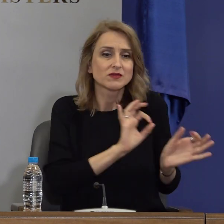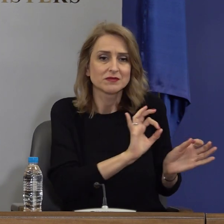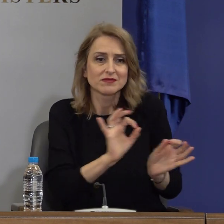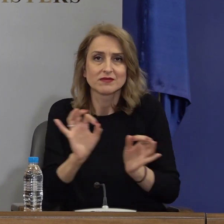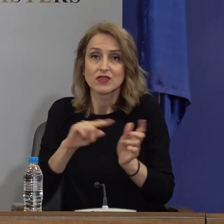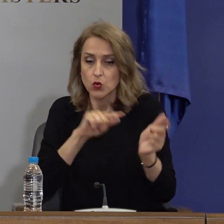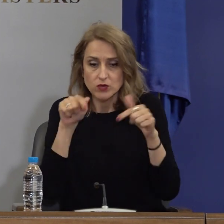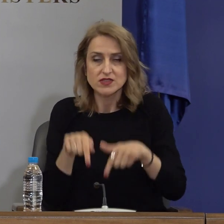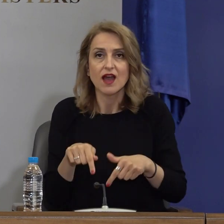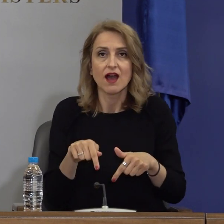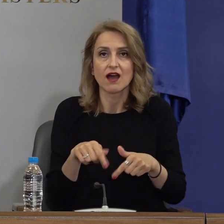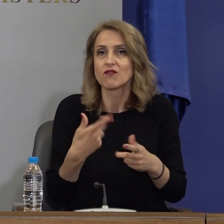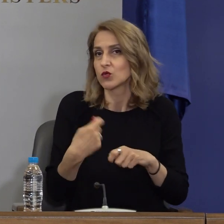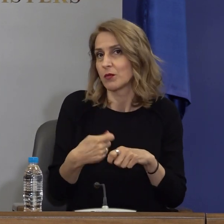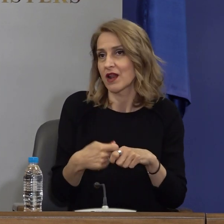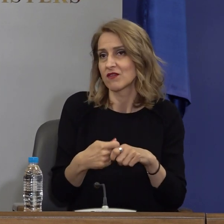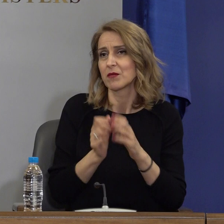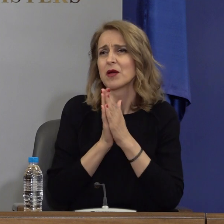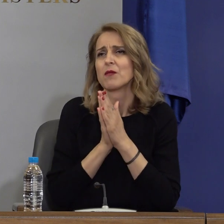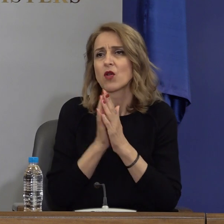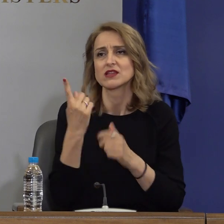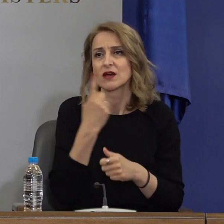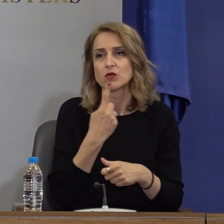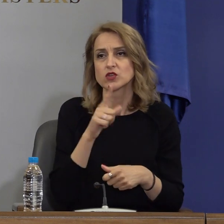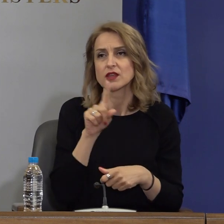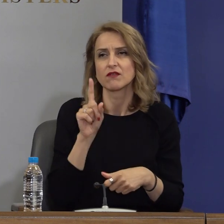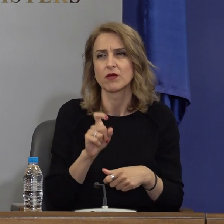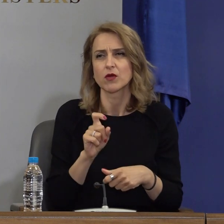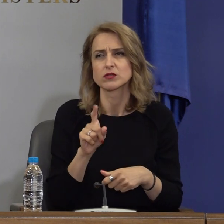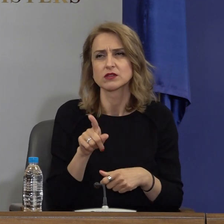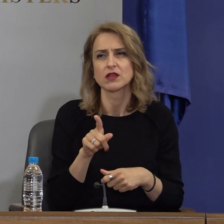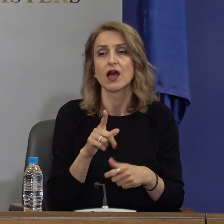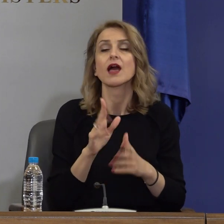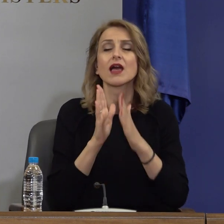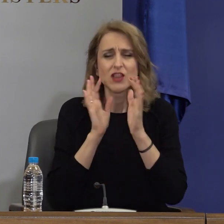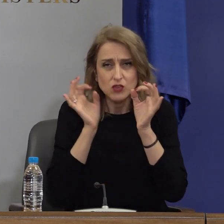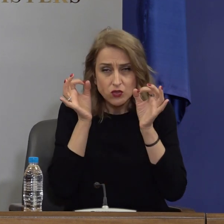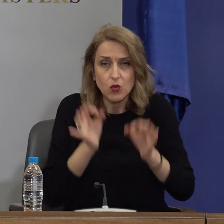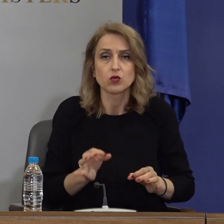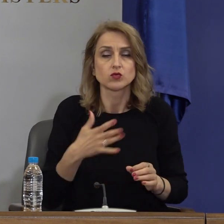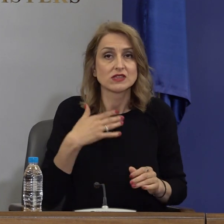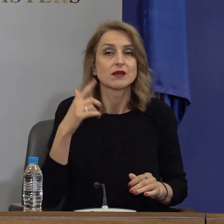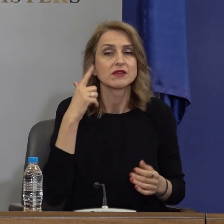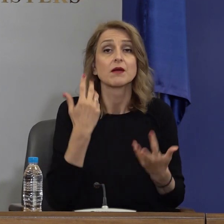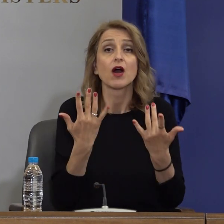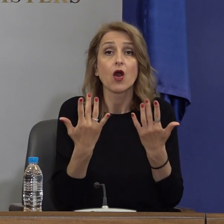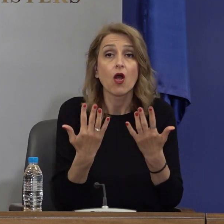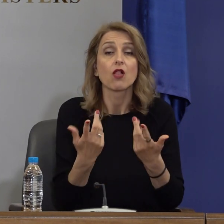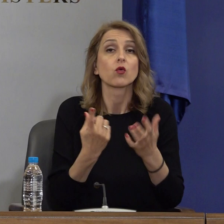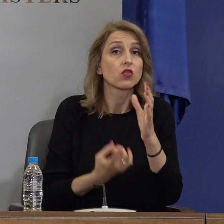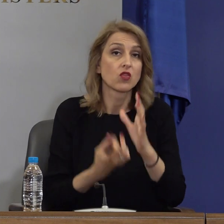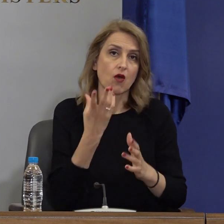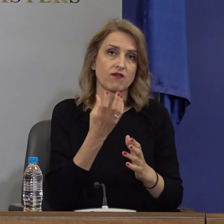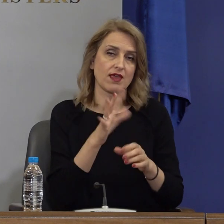момента. Моля само на въпроса на колежката да уточним колко са новите случаи, за да е ясно с това